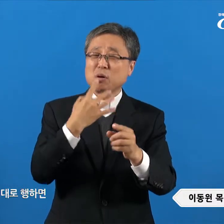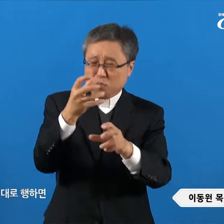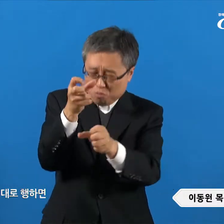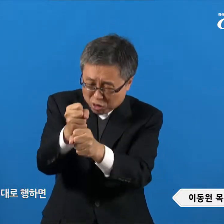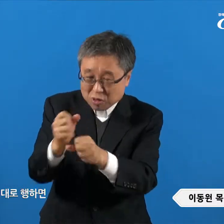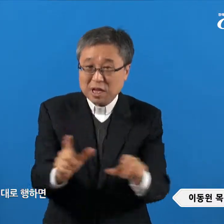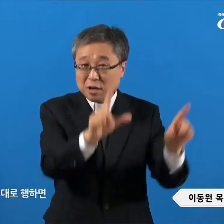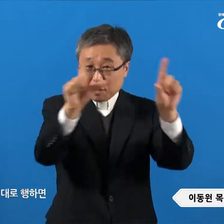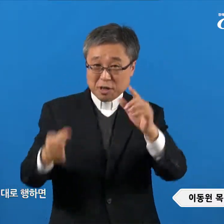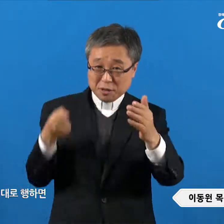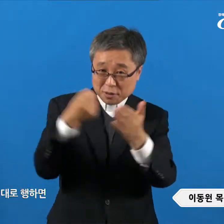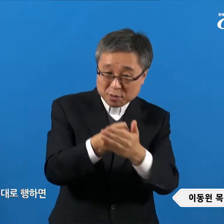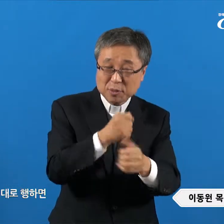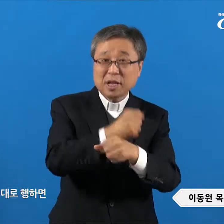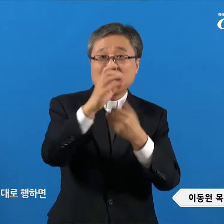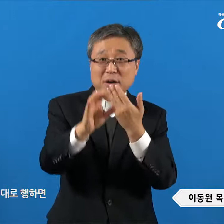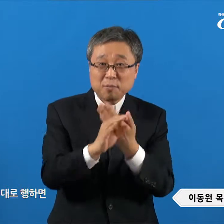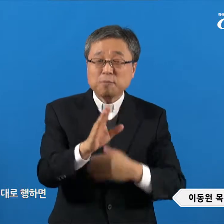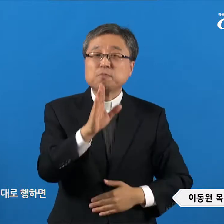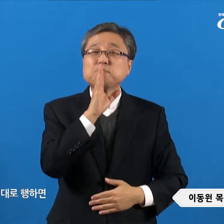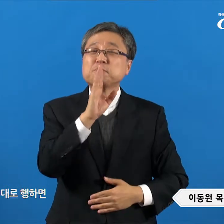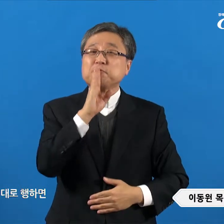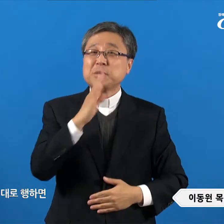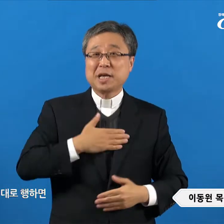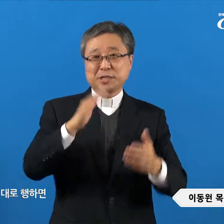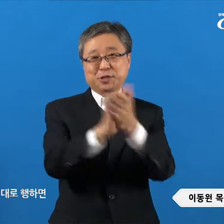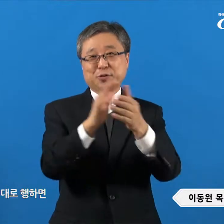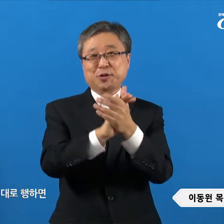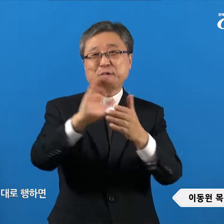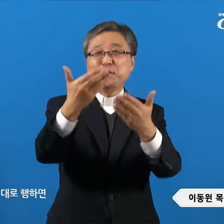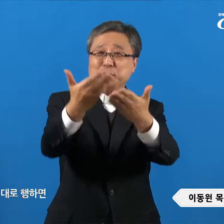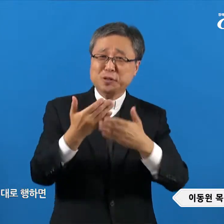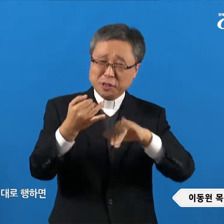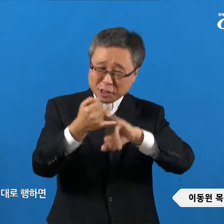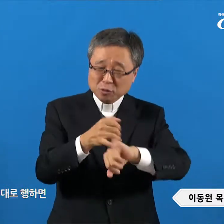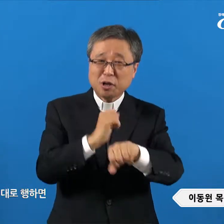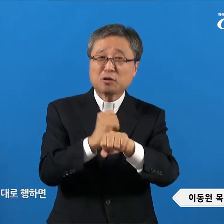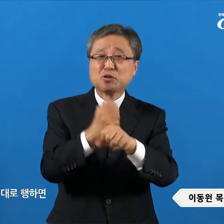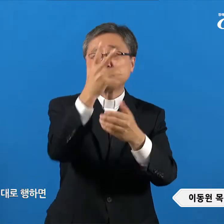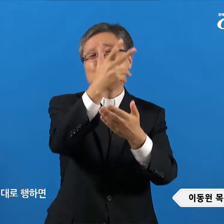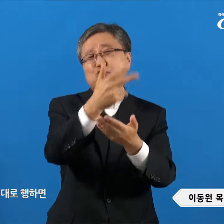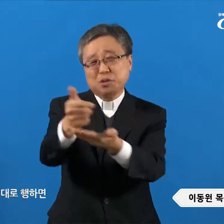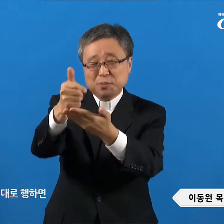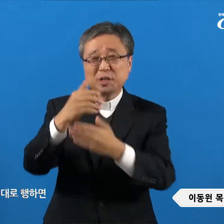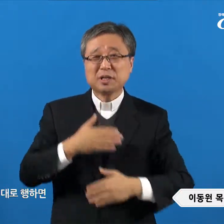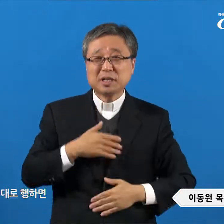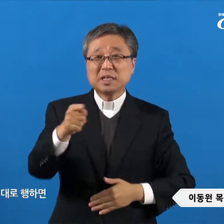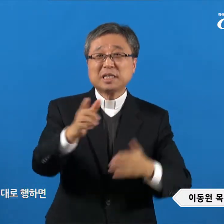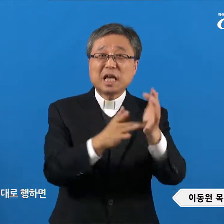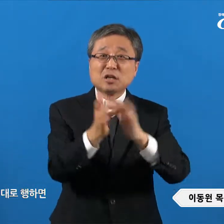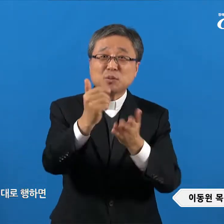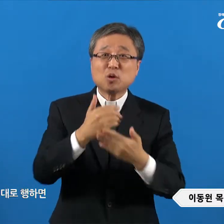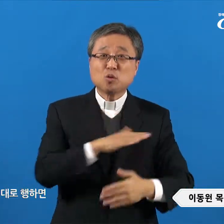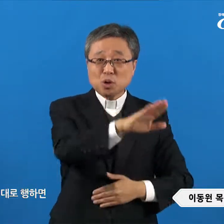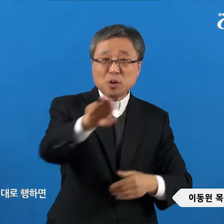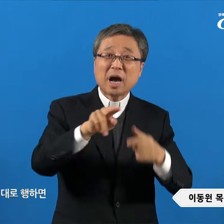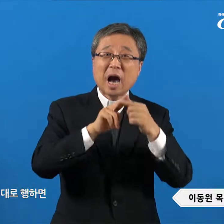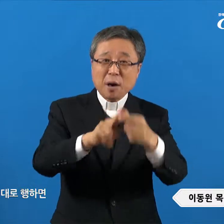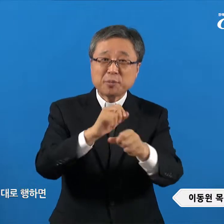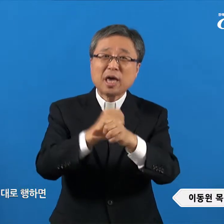살기로 결단하면 기꺼이 내 친구가 되어주시겠다고 약속하신 그분, 그분이 우리와 함께 하시겠다는